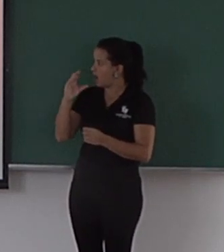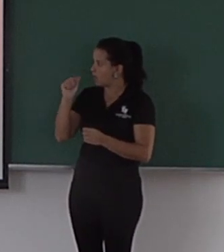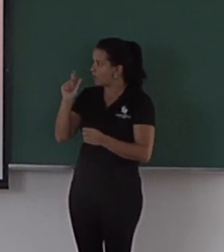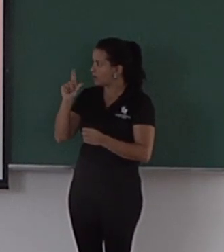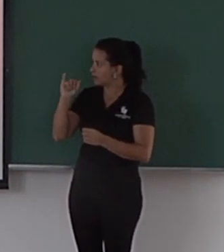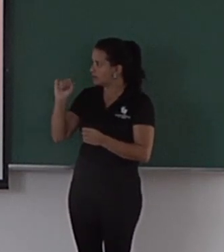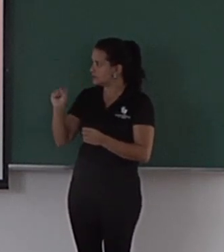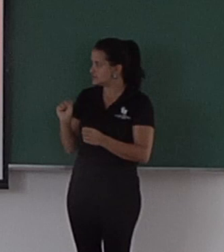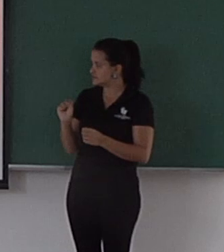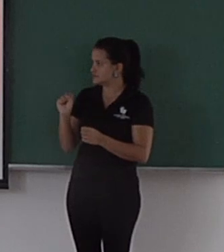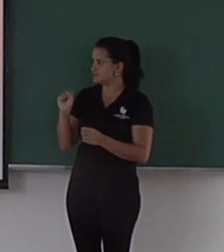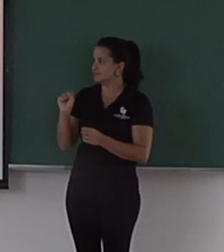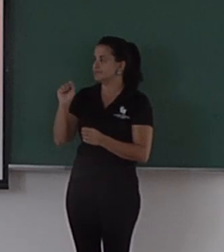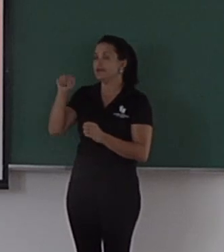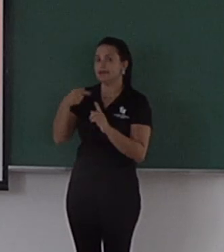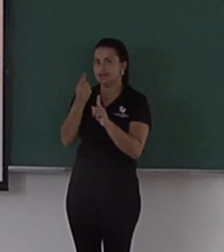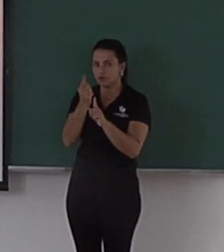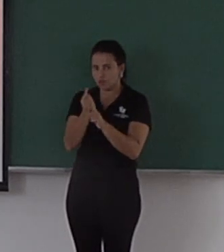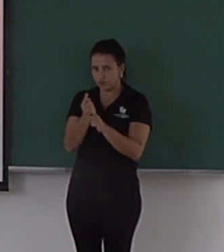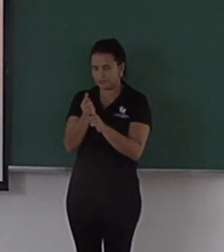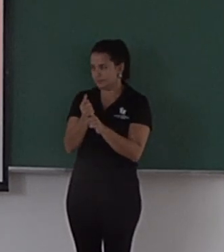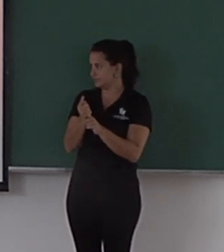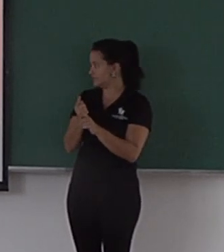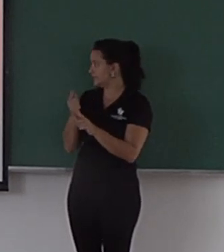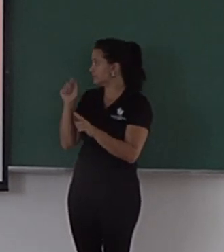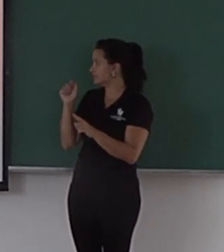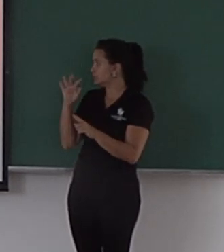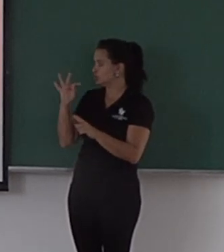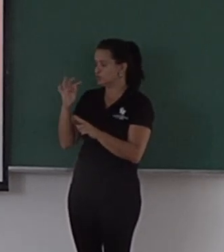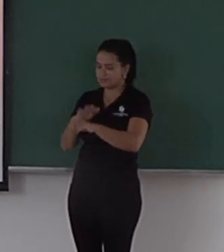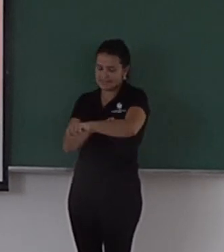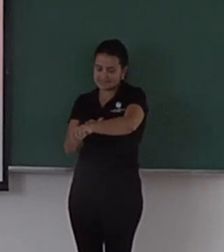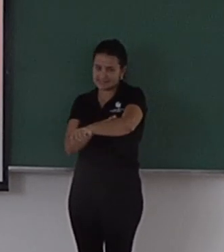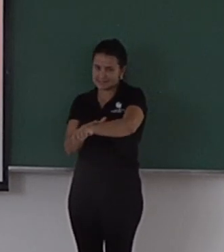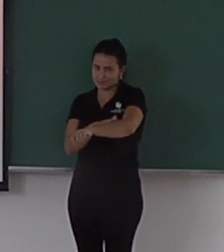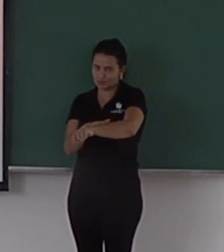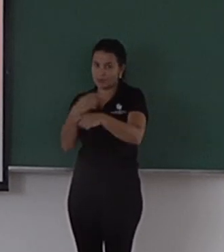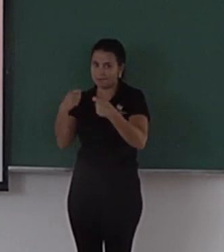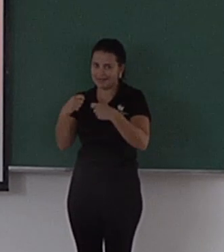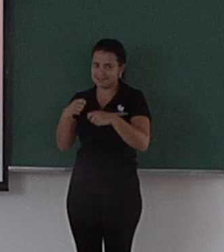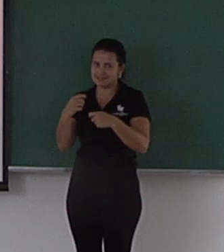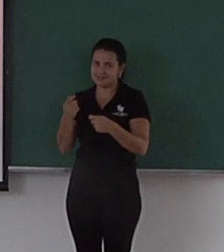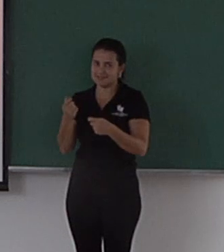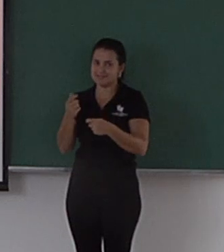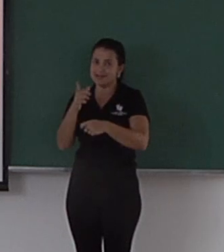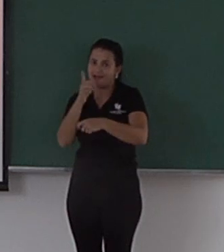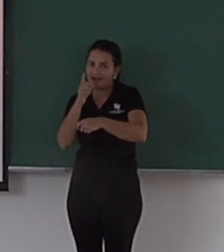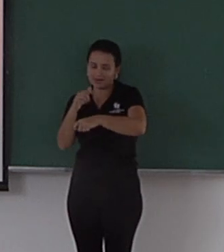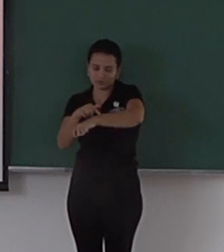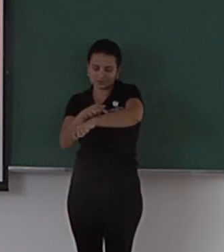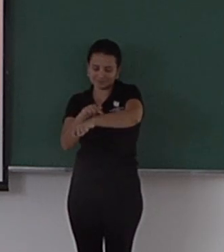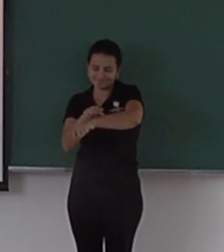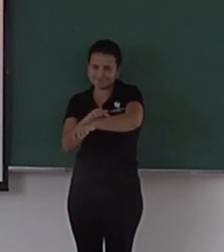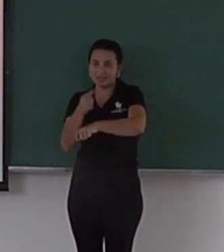mais prolongada, muito mais profunda. Então, é muito mais água para poder tirar esse produto do contato, vocês vão ver que o indivíduo queimou o